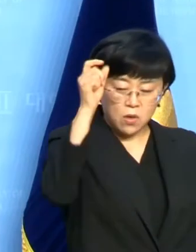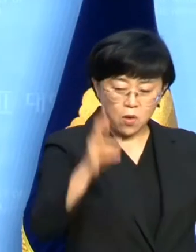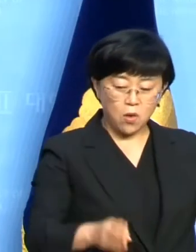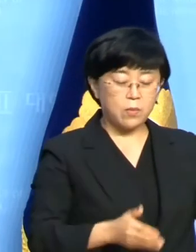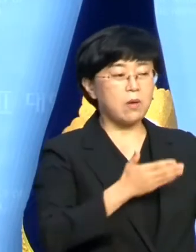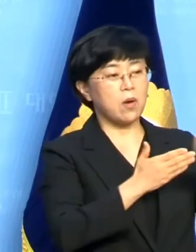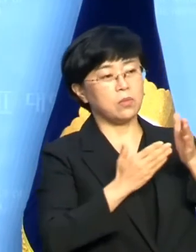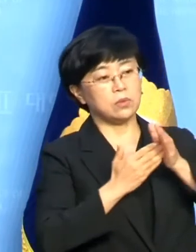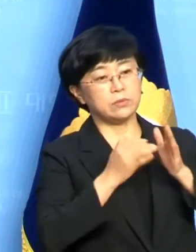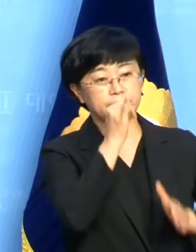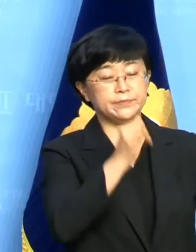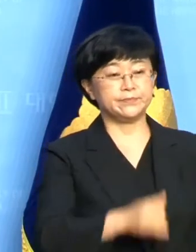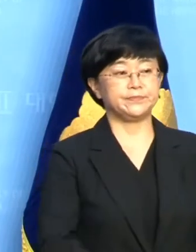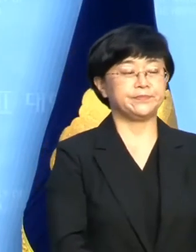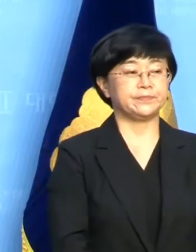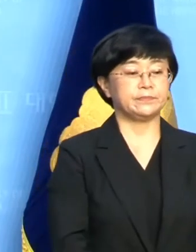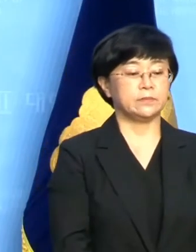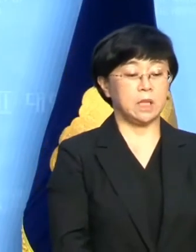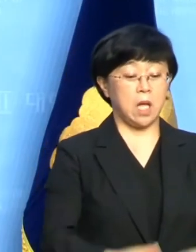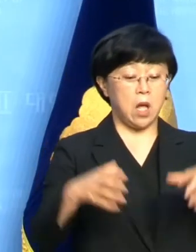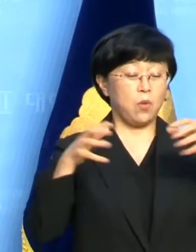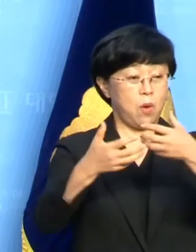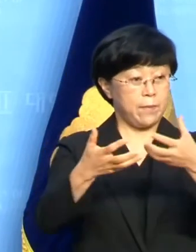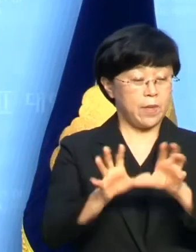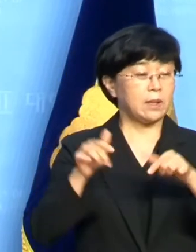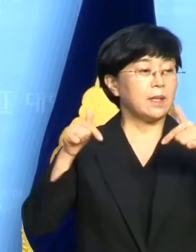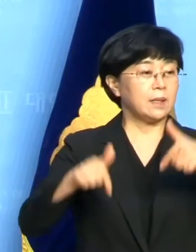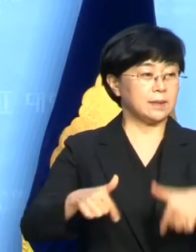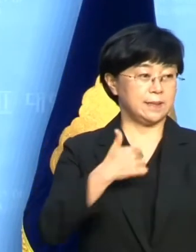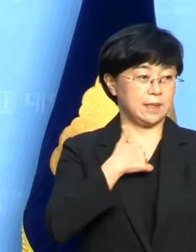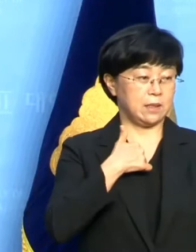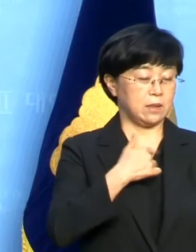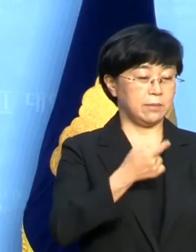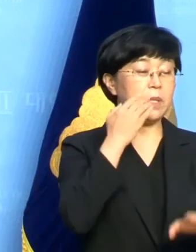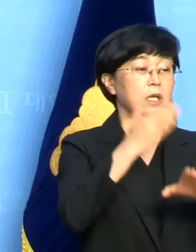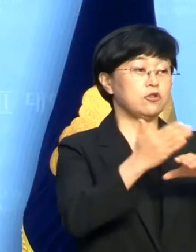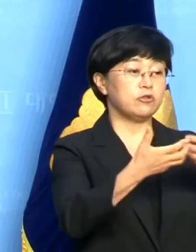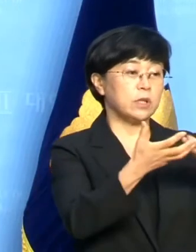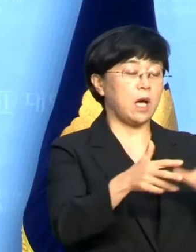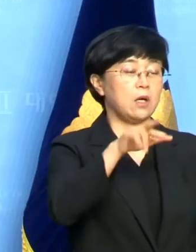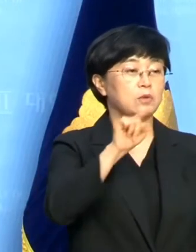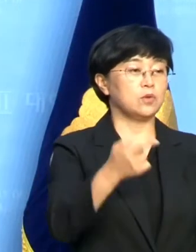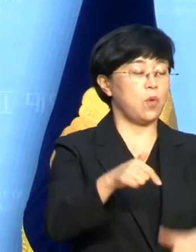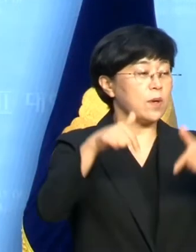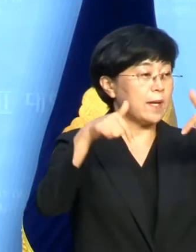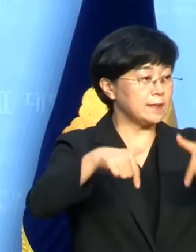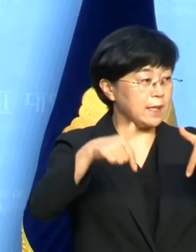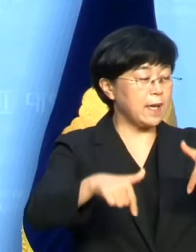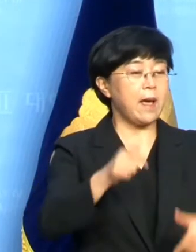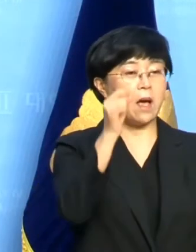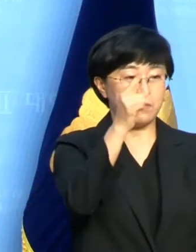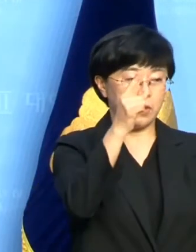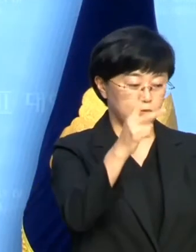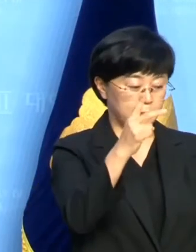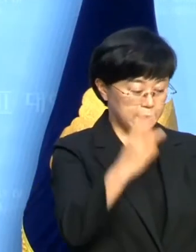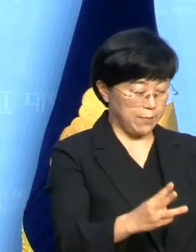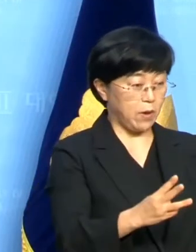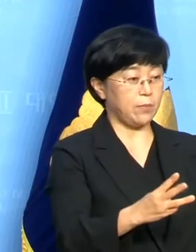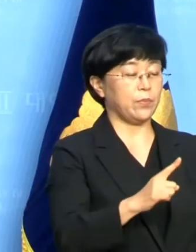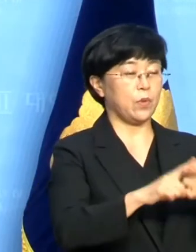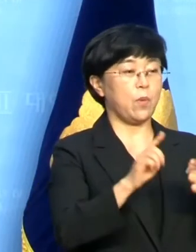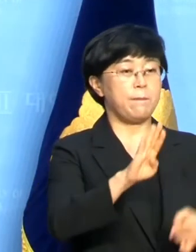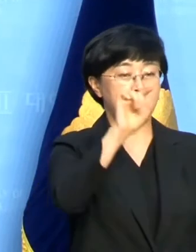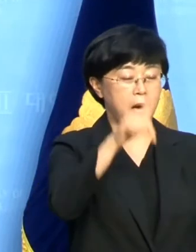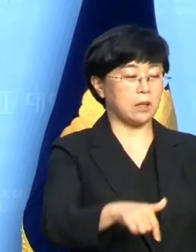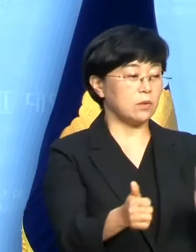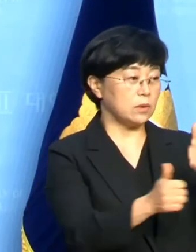급우 하였습니다 통합 땅 간사인 제가 민주당 조 승 맥 강사에게 3차례 박가은 위원